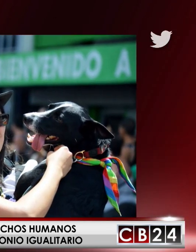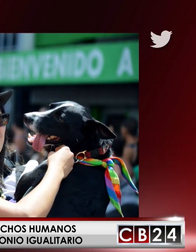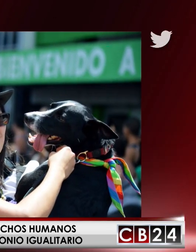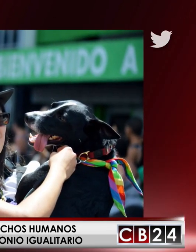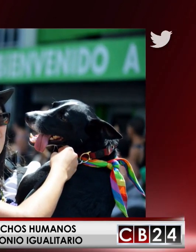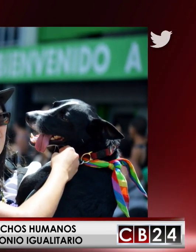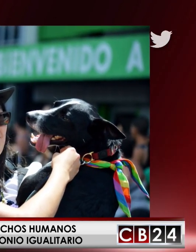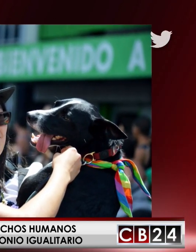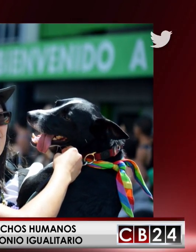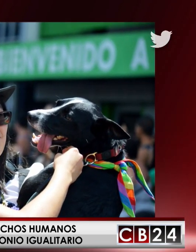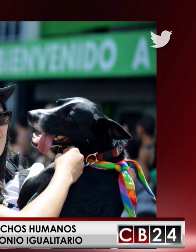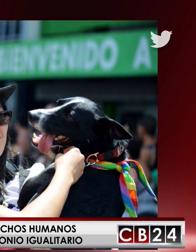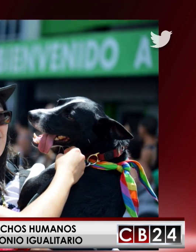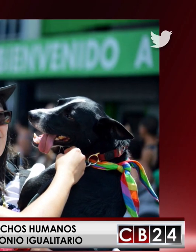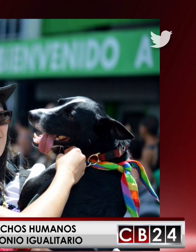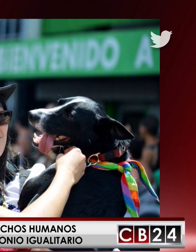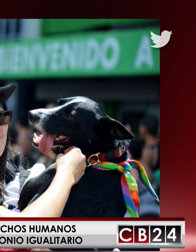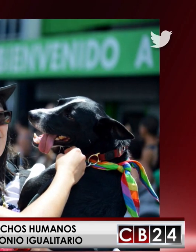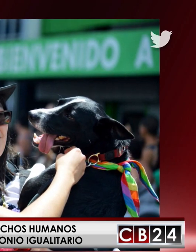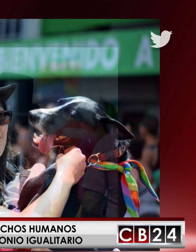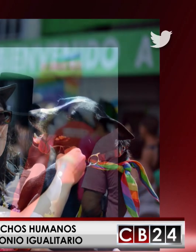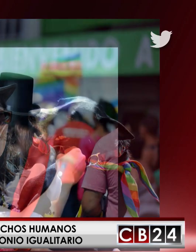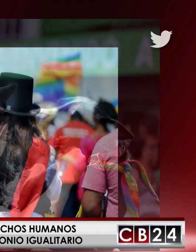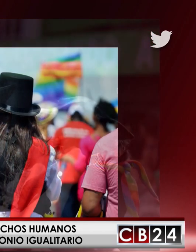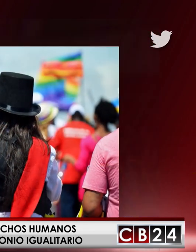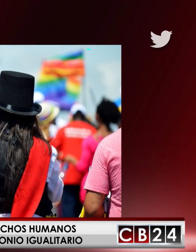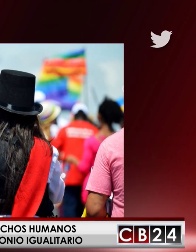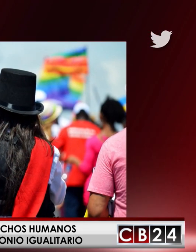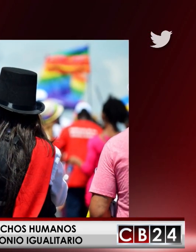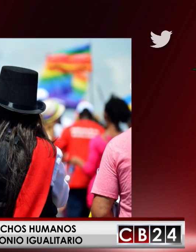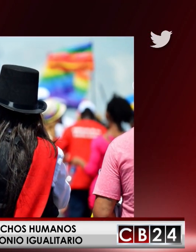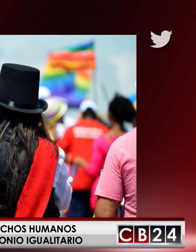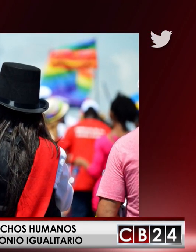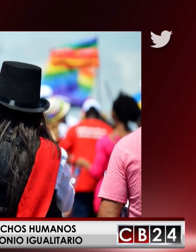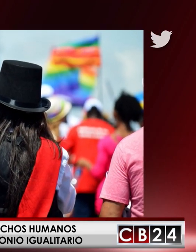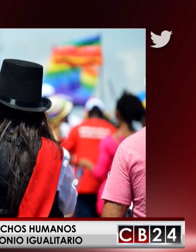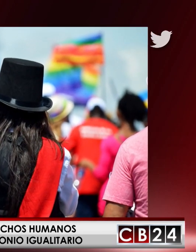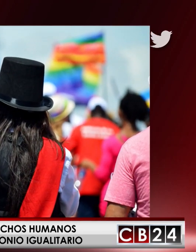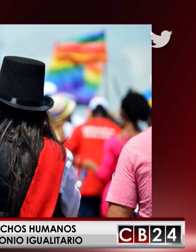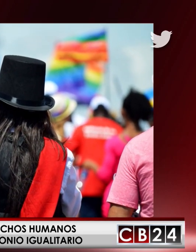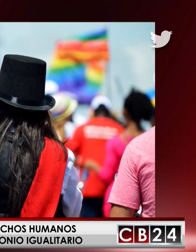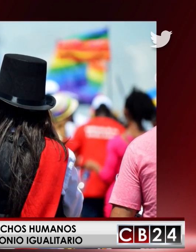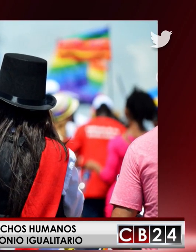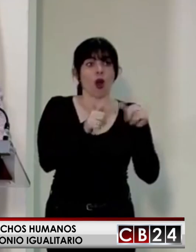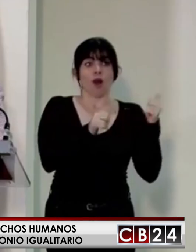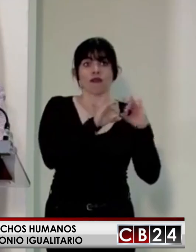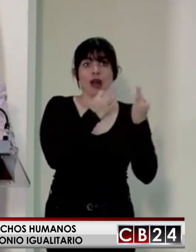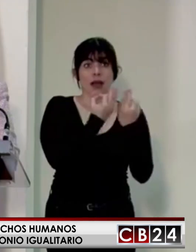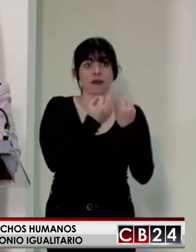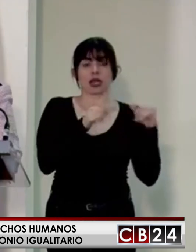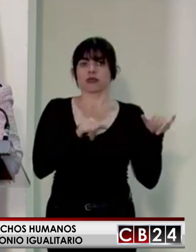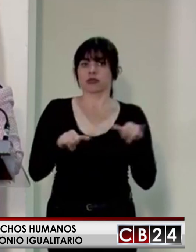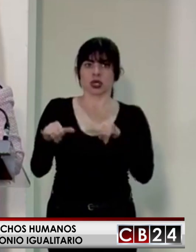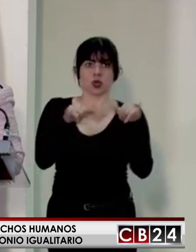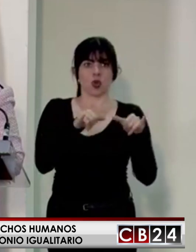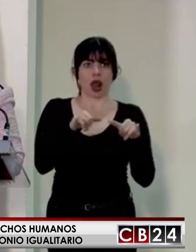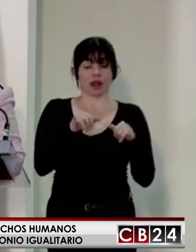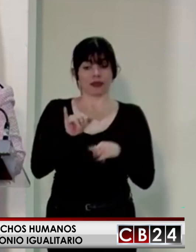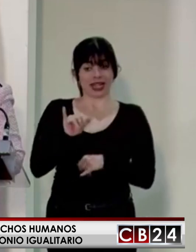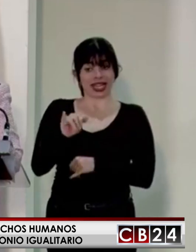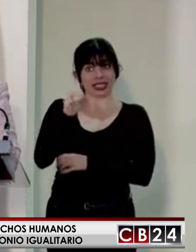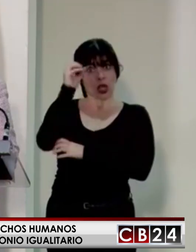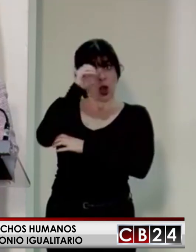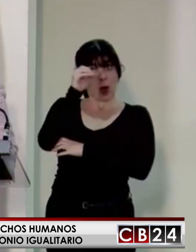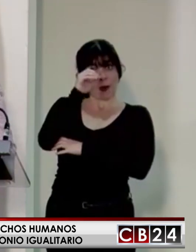de los derechos civiles y patrimoniales de las parejas del mismo sexo existentes en la legislación costarricense. Con esta opinión